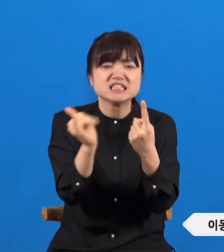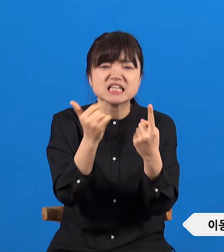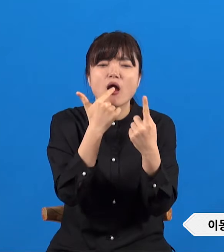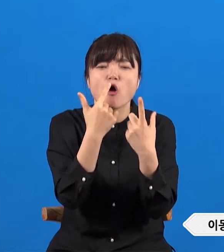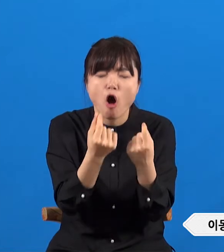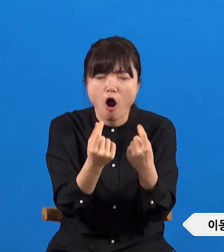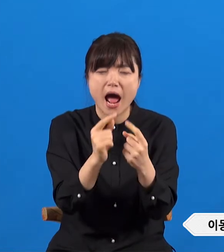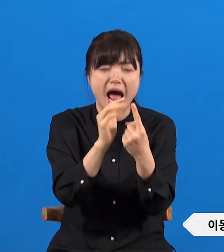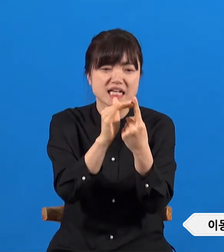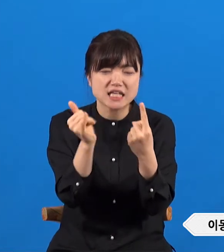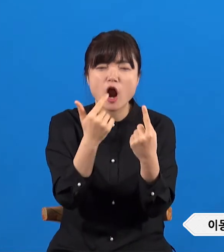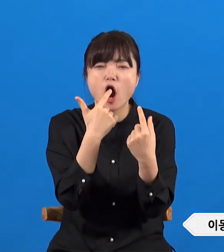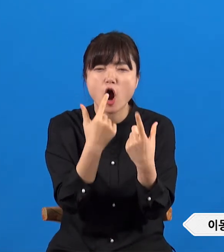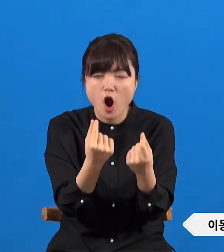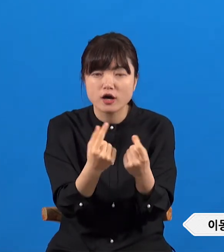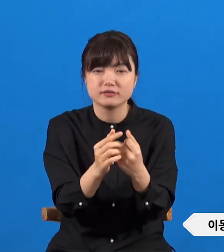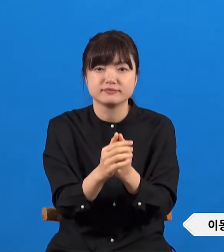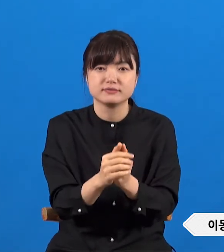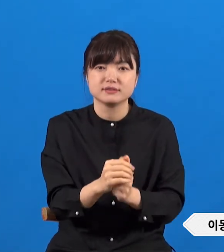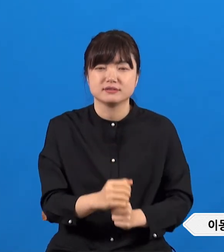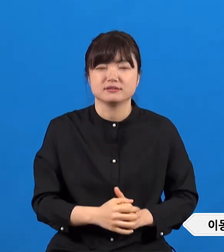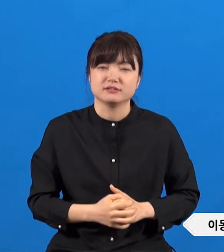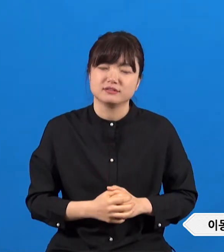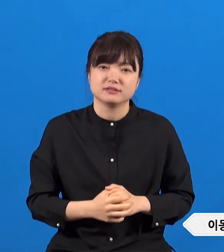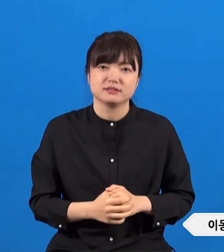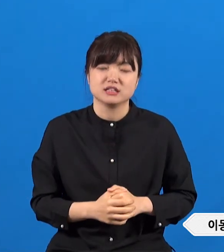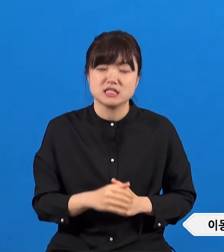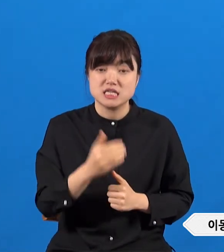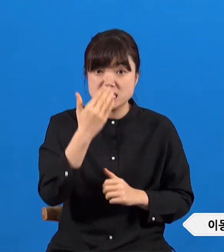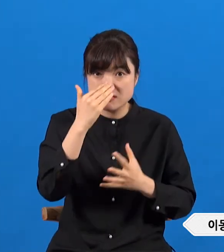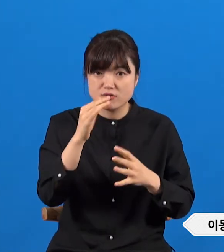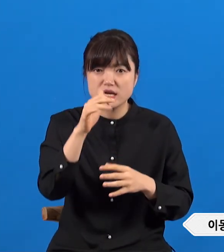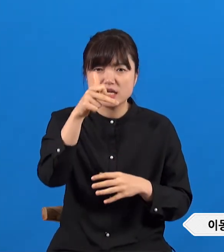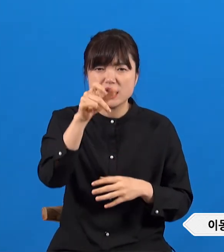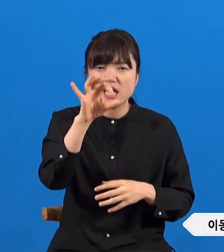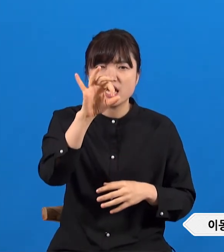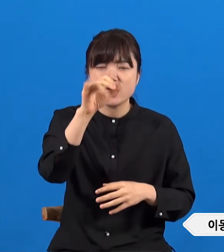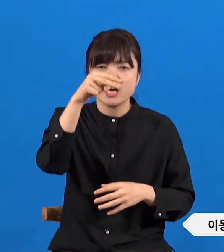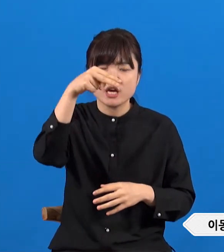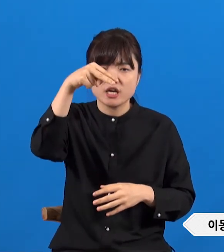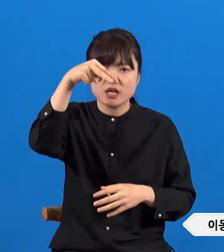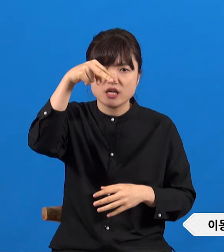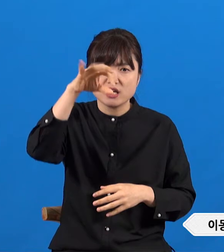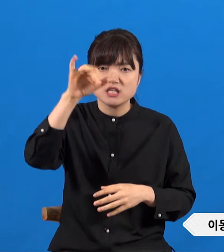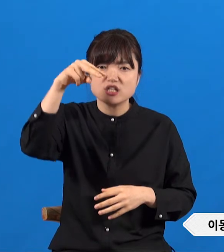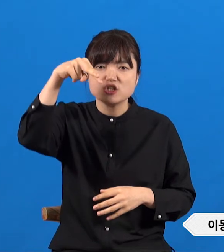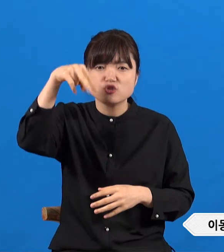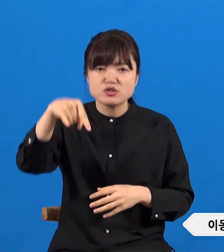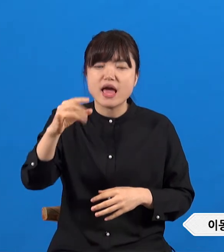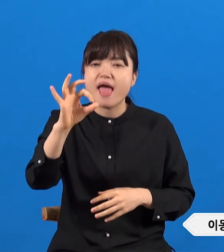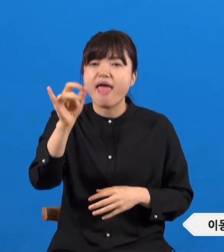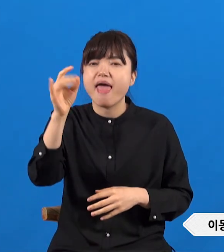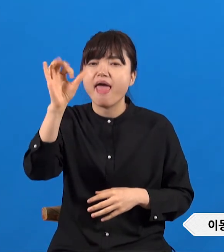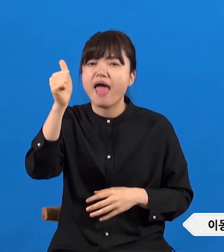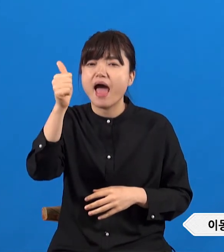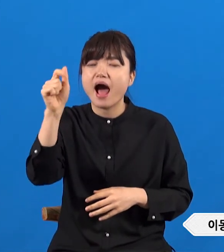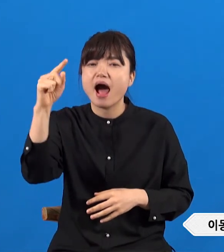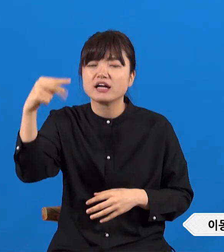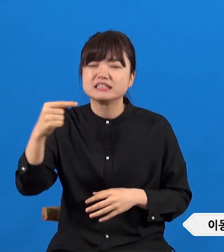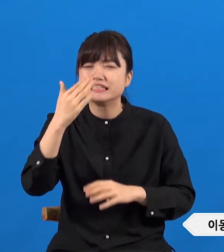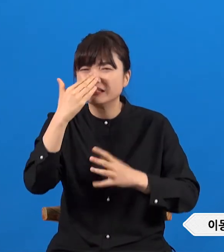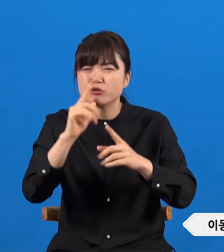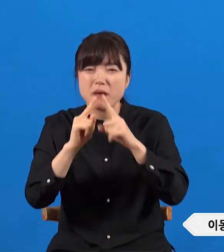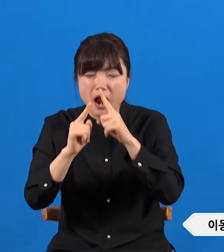사람처럼 이라는 단어입니다. as one man, 히브리어로 케이시 에하드, 한 사람처럼 모였다. 그 많은